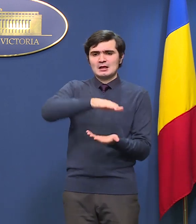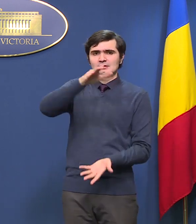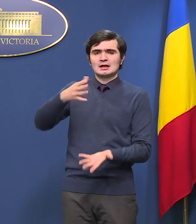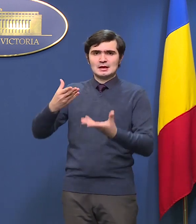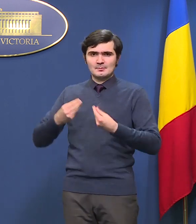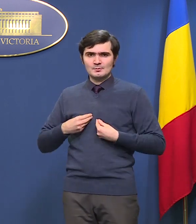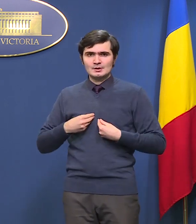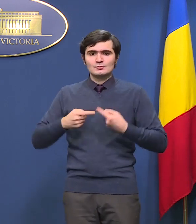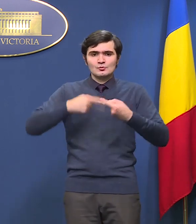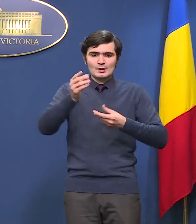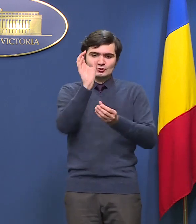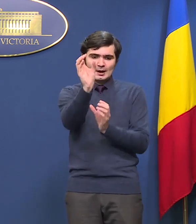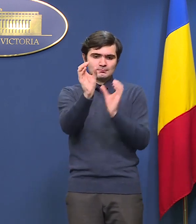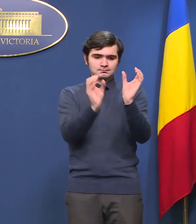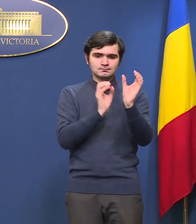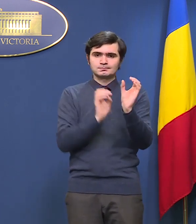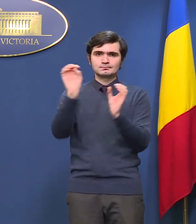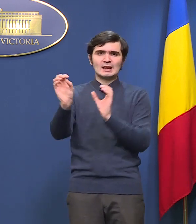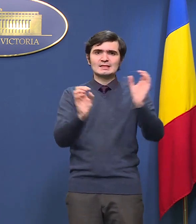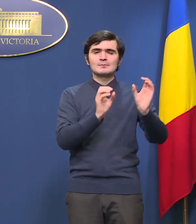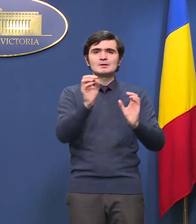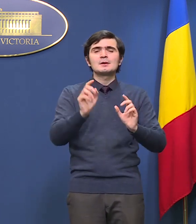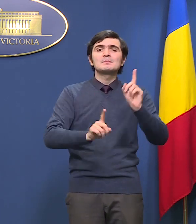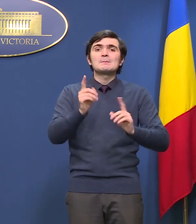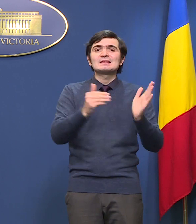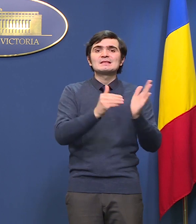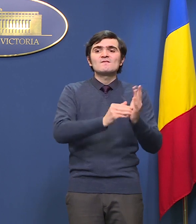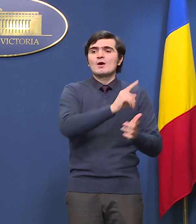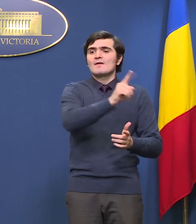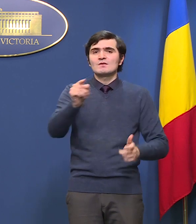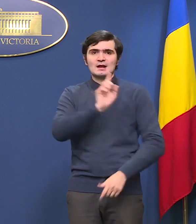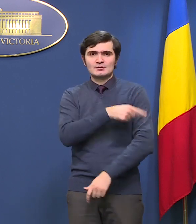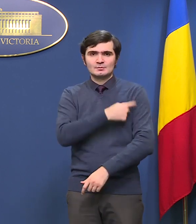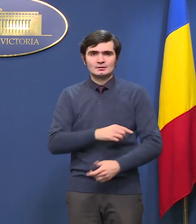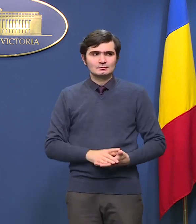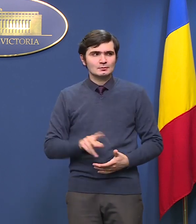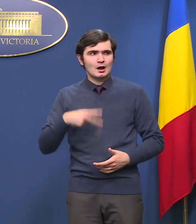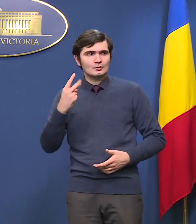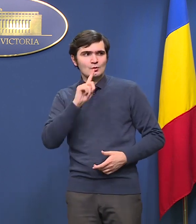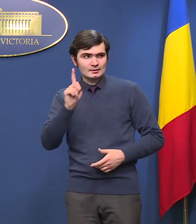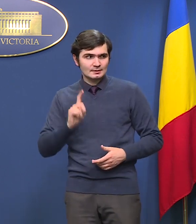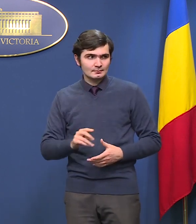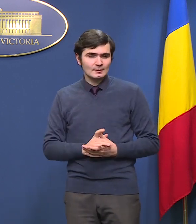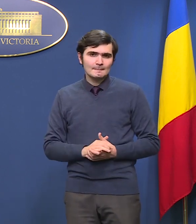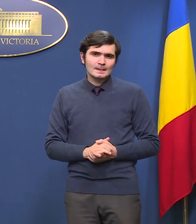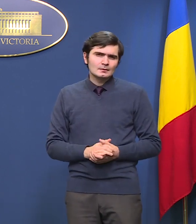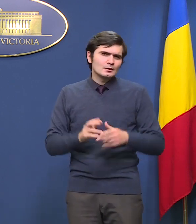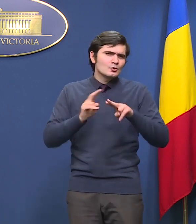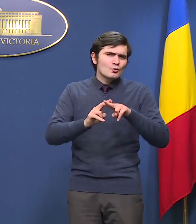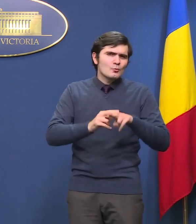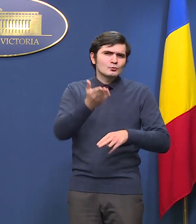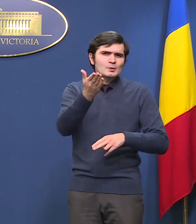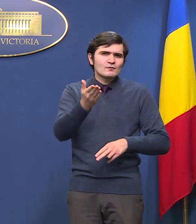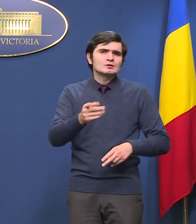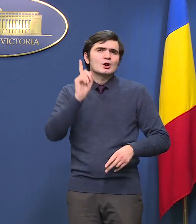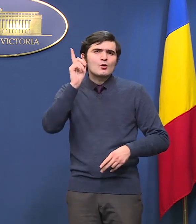le repartizăm în funcție de nevoile reale care există în fiecare unitate spitalicească. Și a doua întrebare, dacă îmi permiteți, cum vă veți asigura